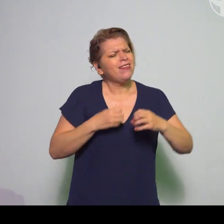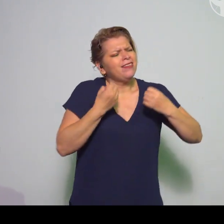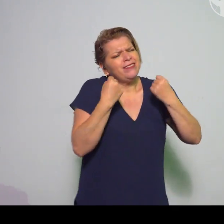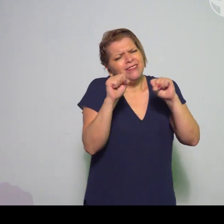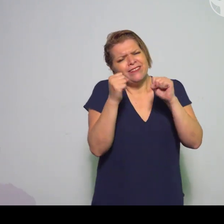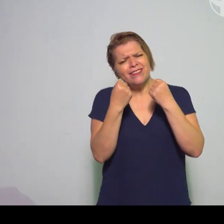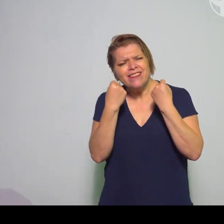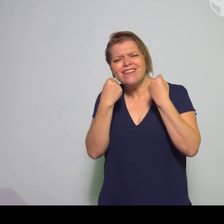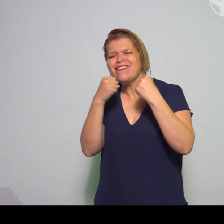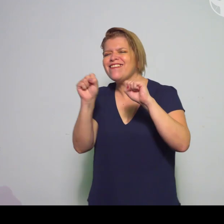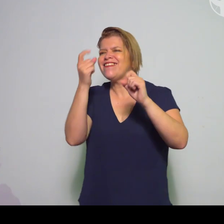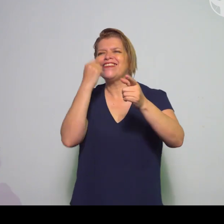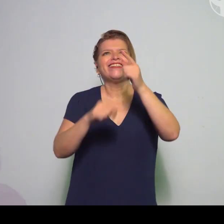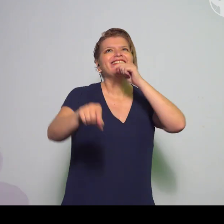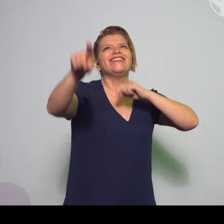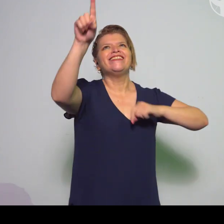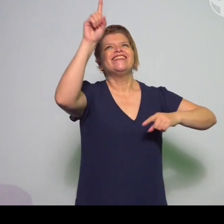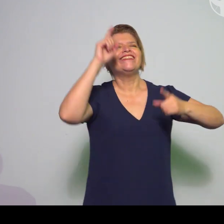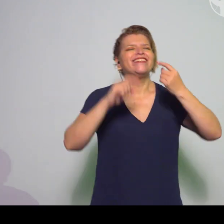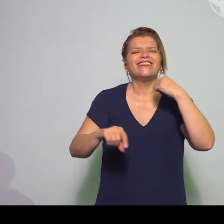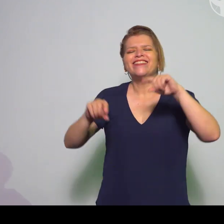Milagroso,